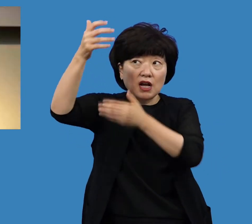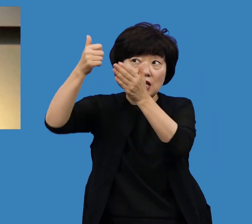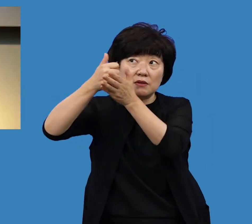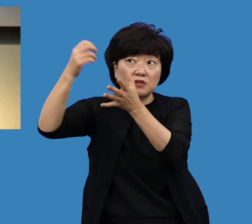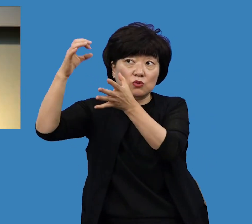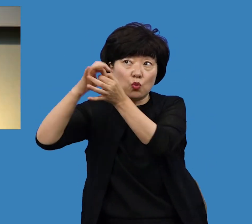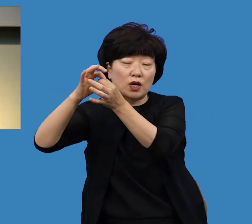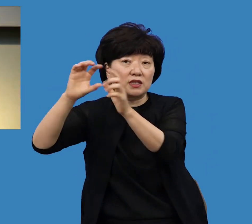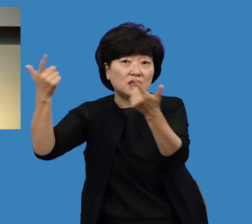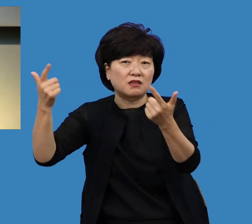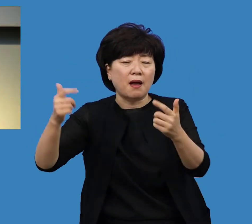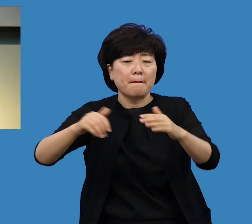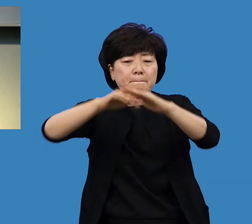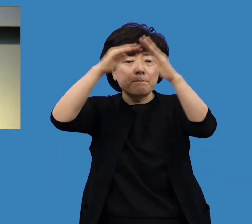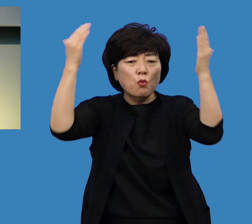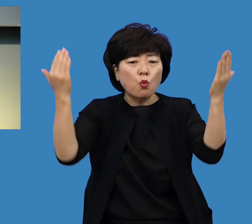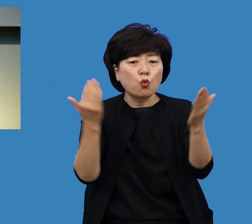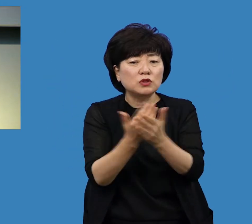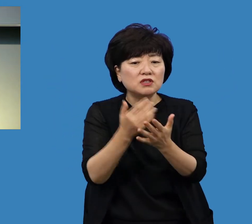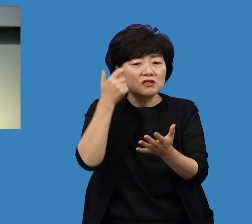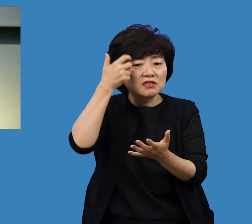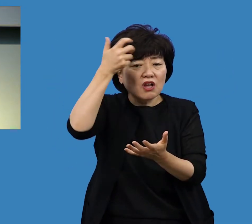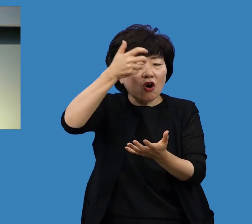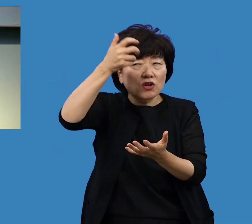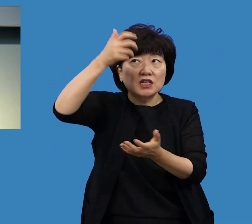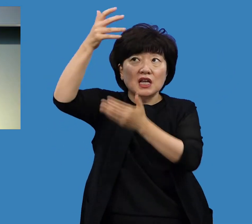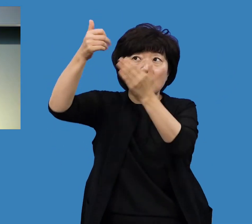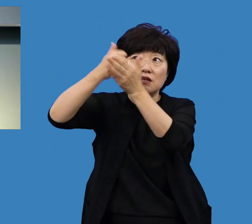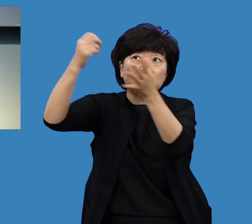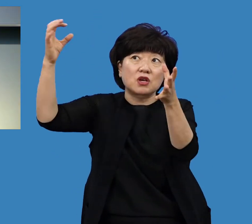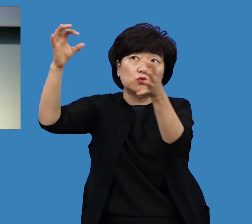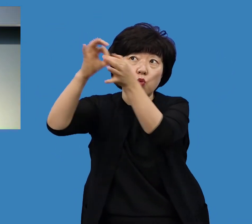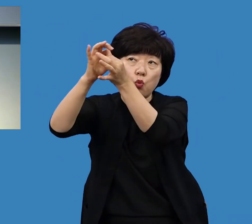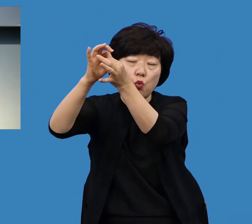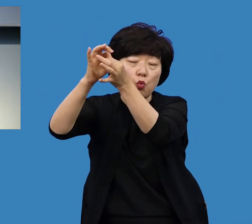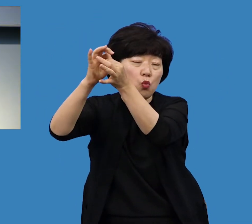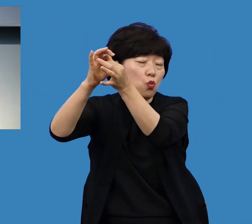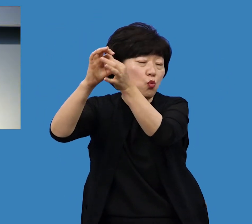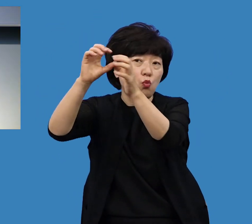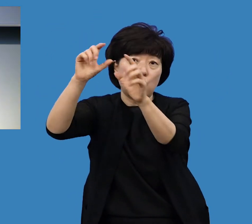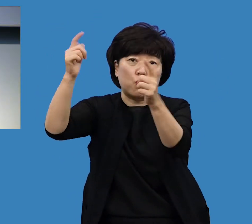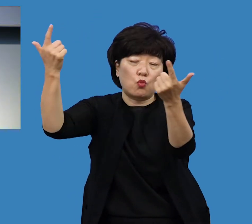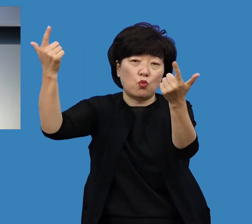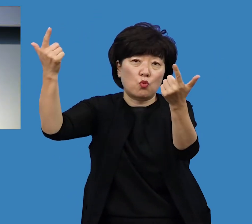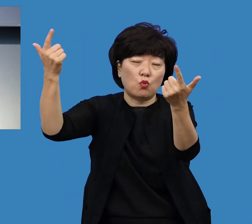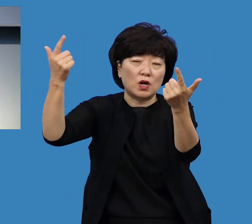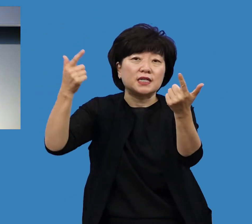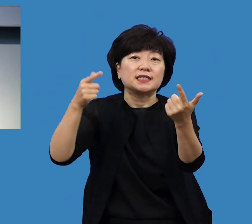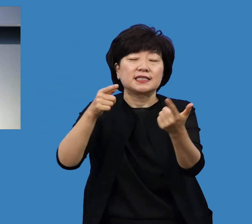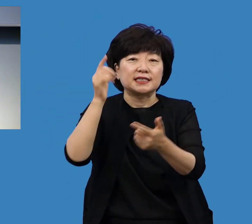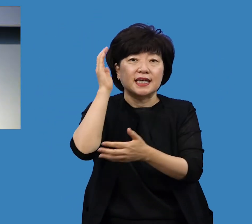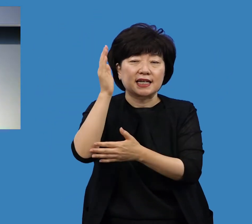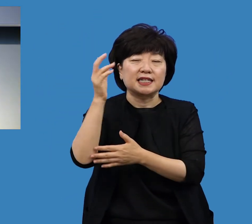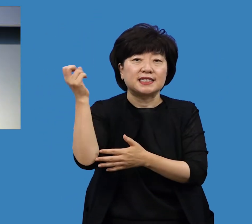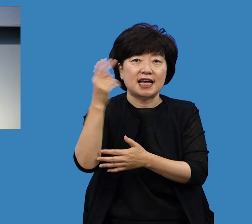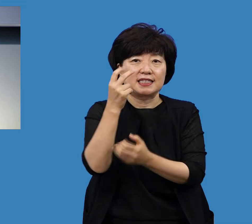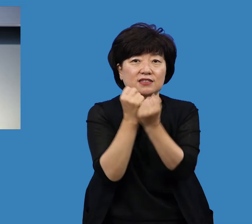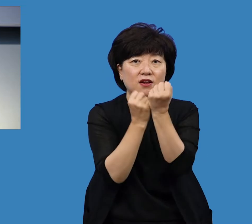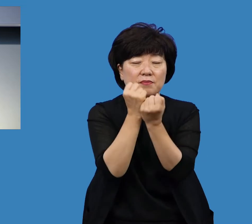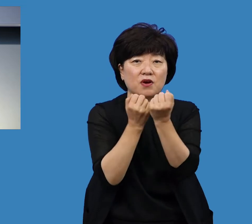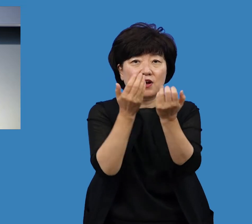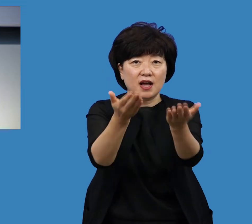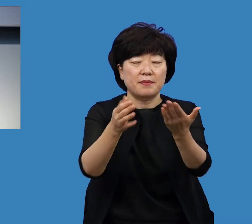아니래요. 그러니까 모든 영이 다 하나님께 속한 영은 아니라는 거예요. 그러니까 그 얘기를 다시